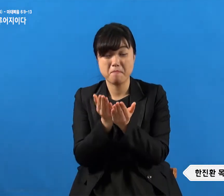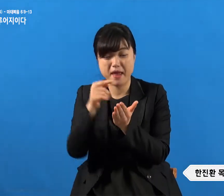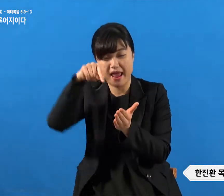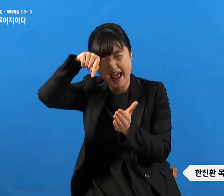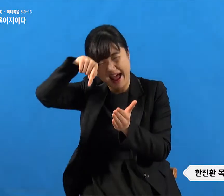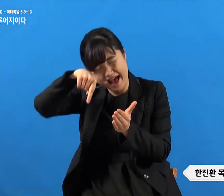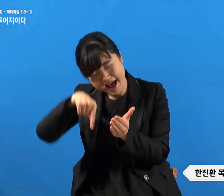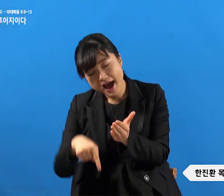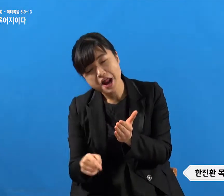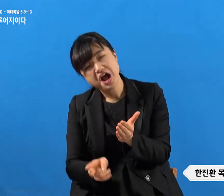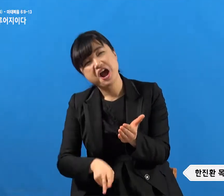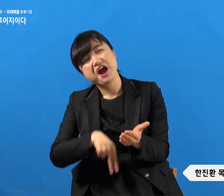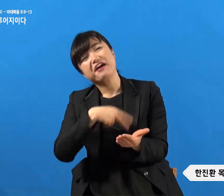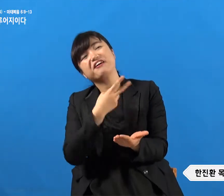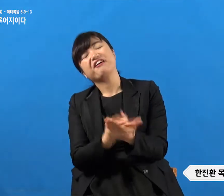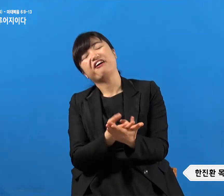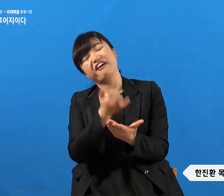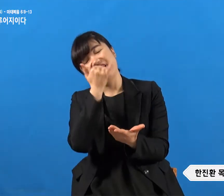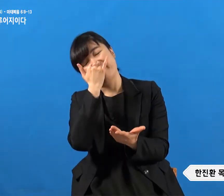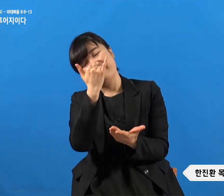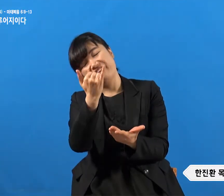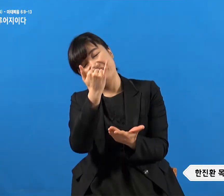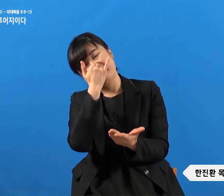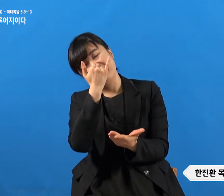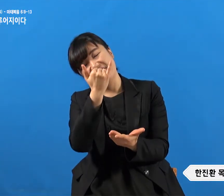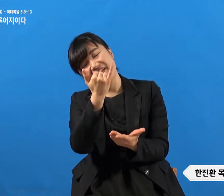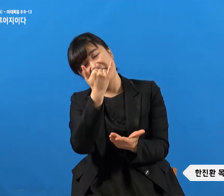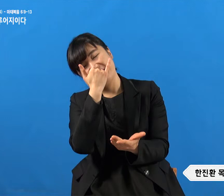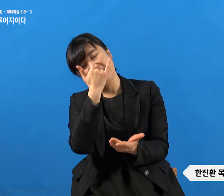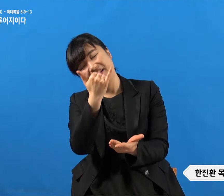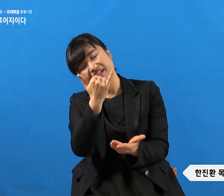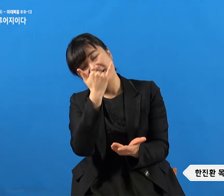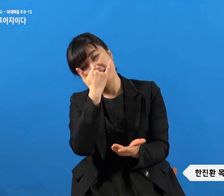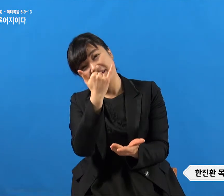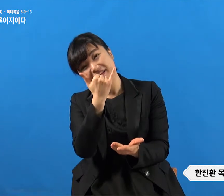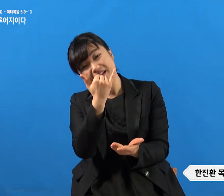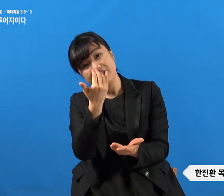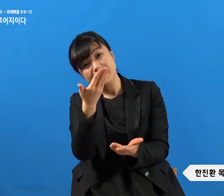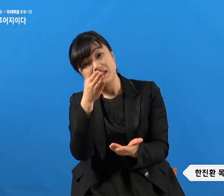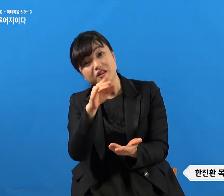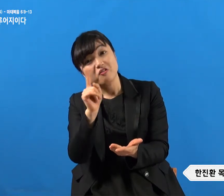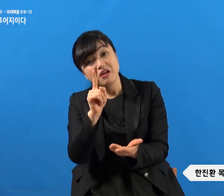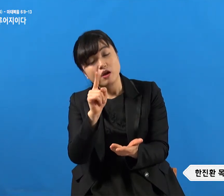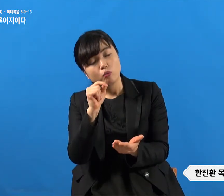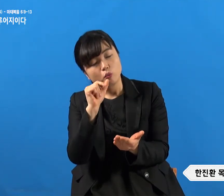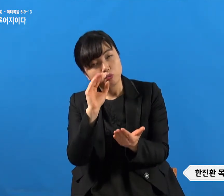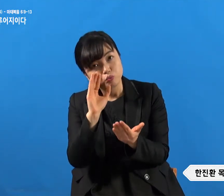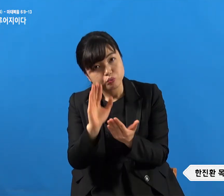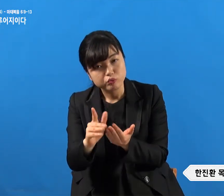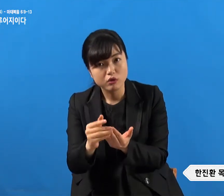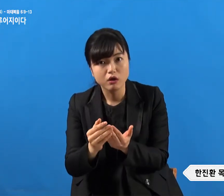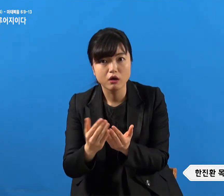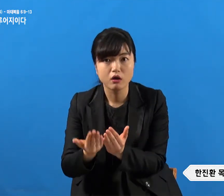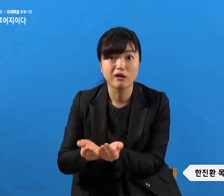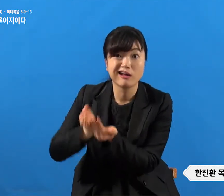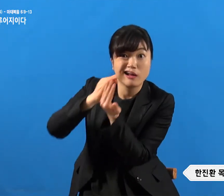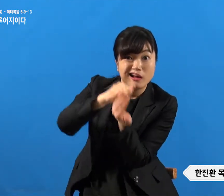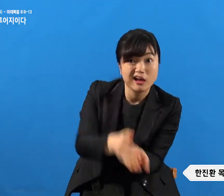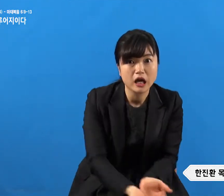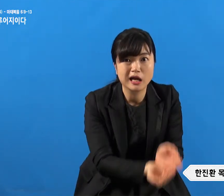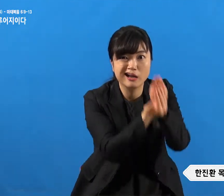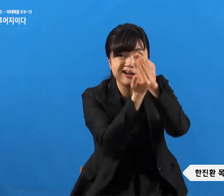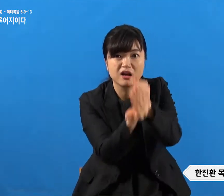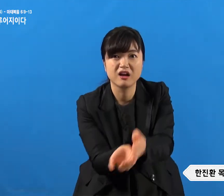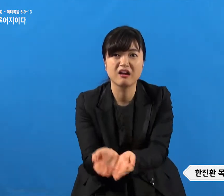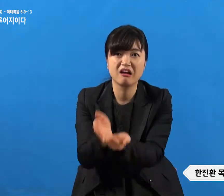밑창에 내려가서 기분 좋게 잠을 잡니다. 그러나 그 순풍은 얼마 지나지 않아서